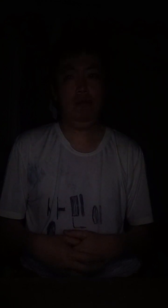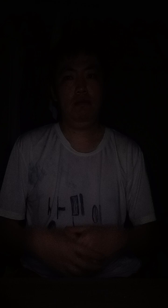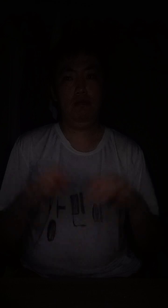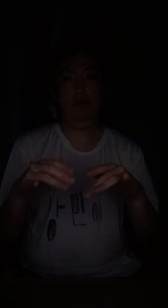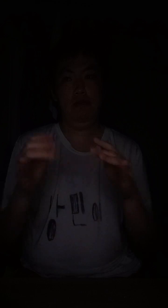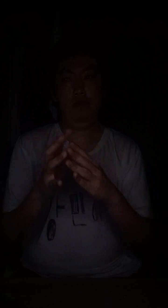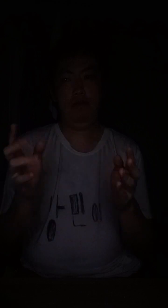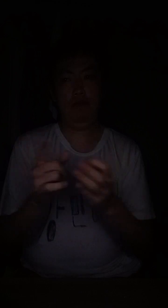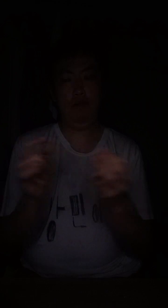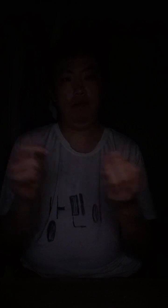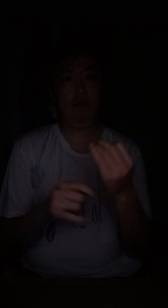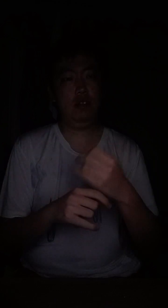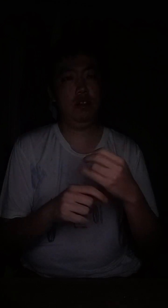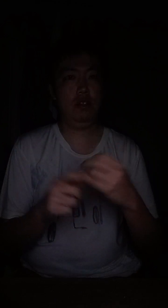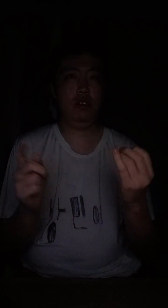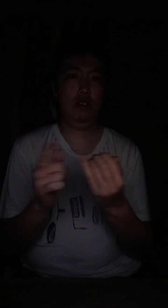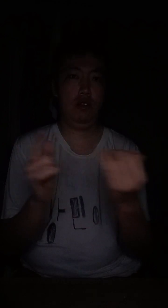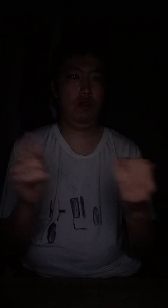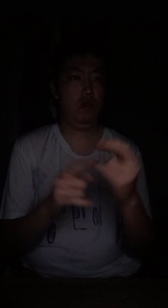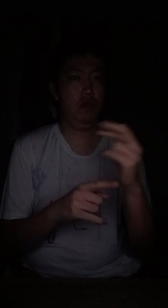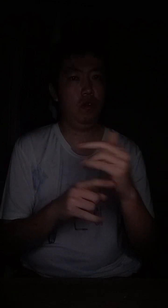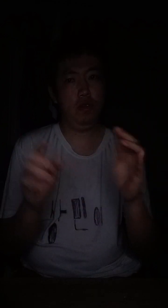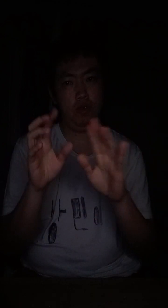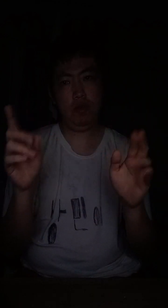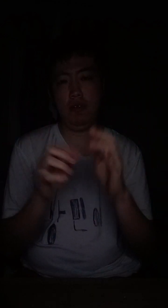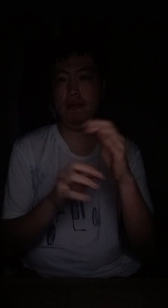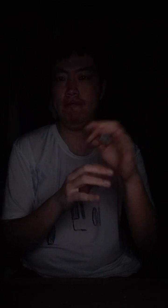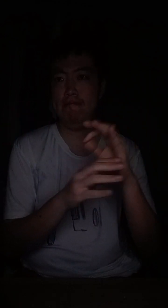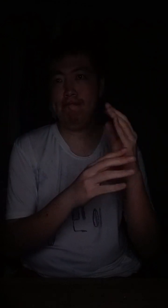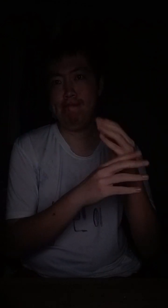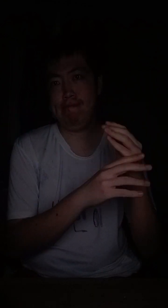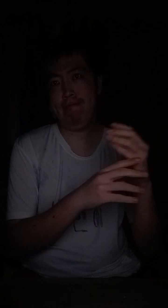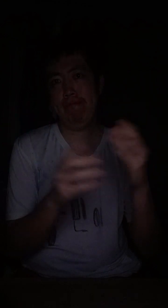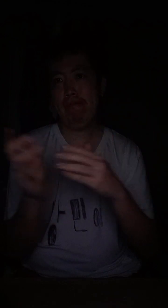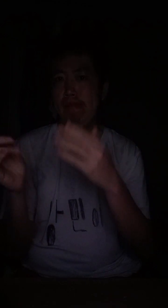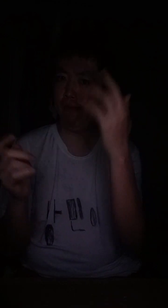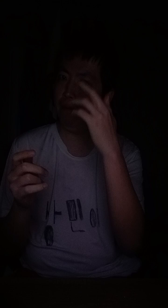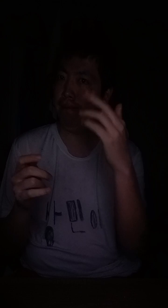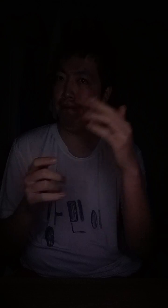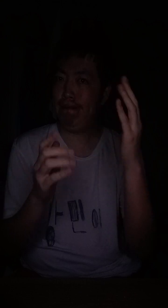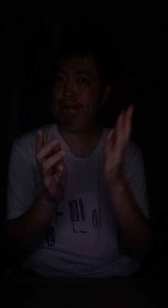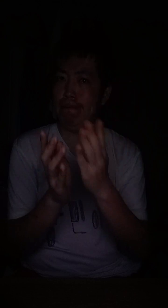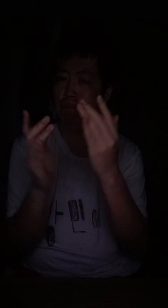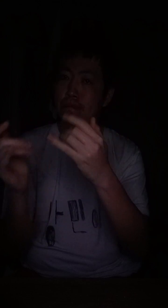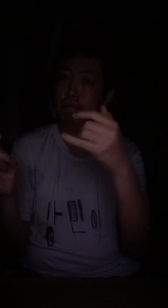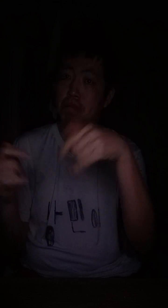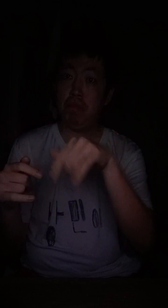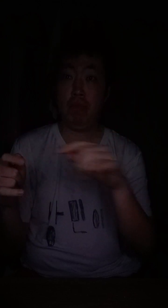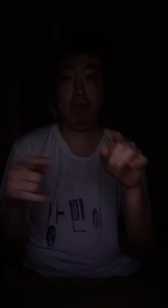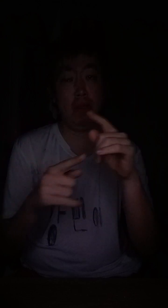법무부가 지난 20년간 성범죄자 7만 5천여 명의 범죄 특성을 분석해 성범죄 백서를